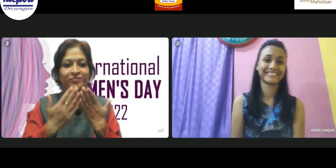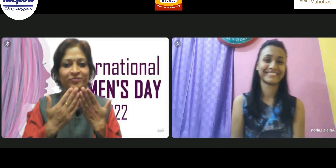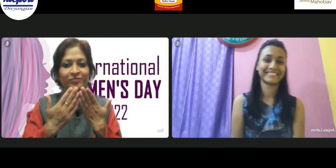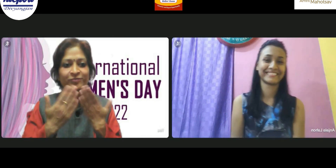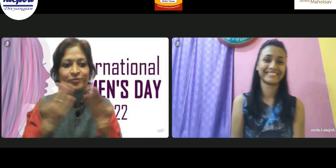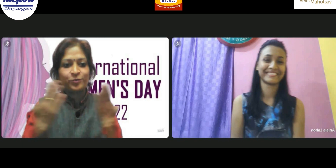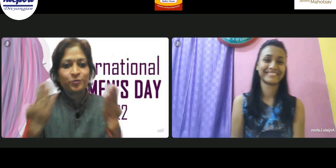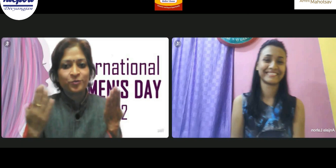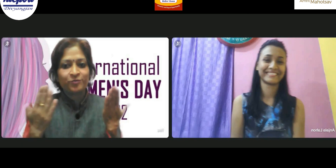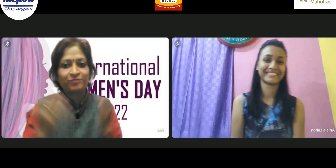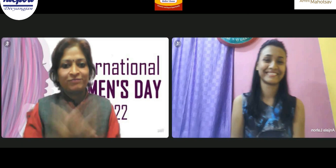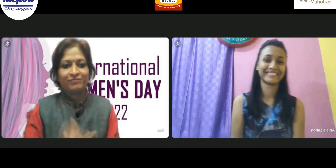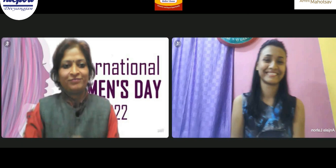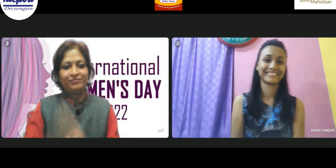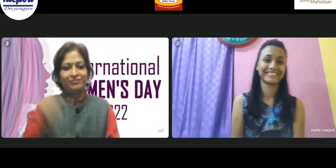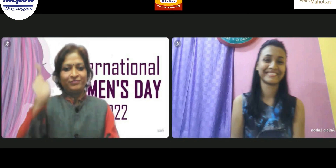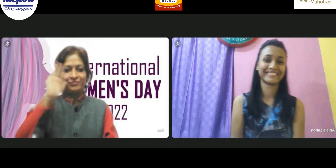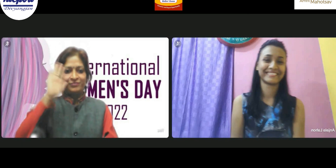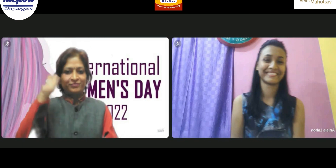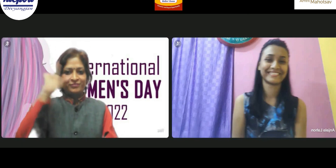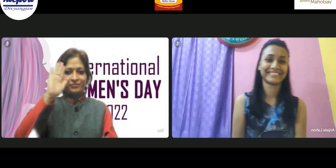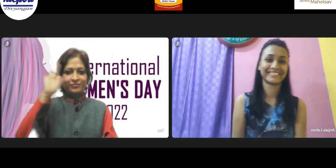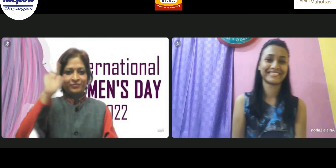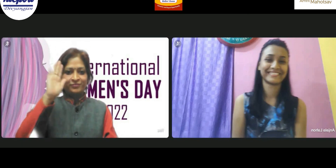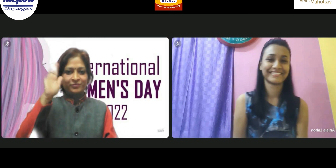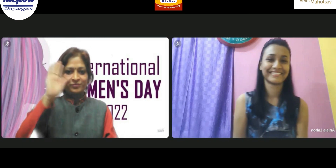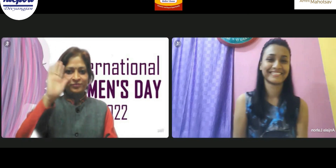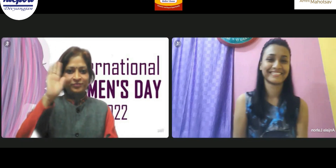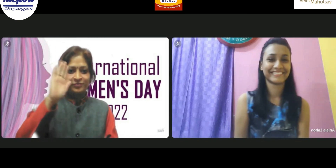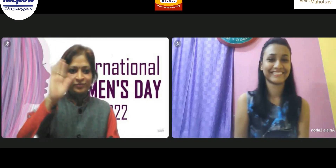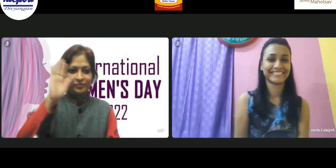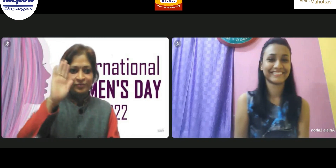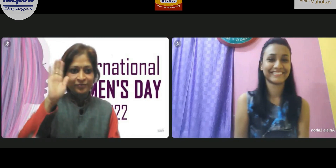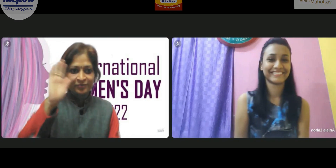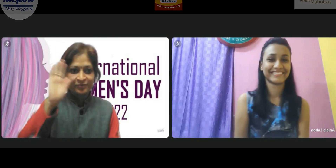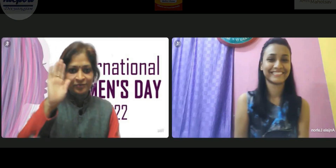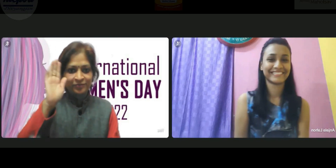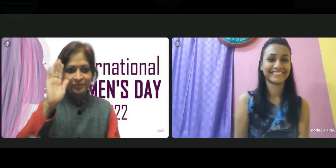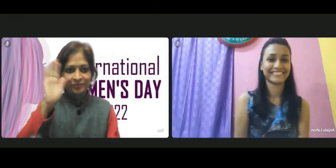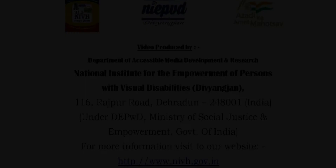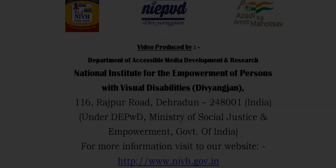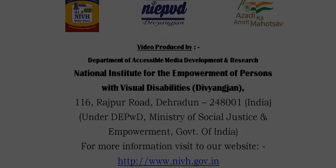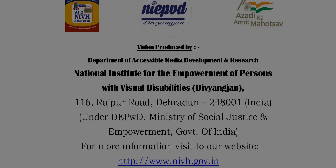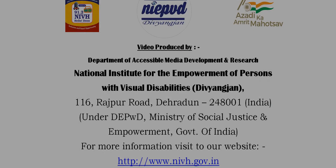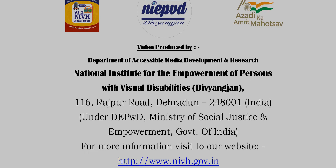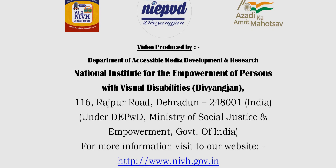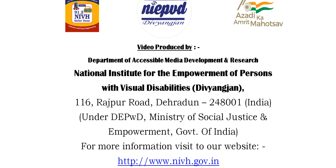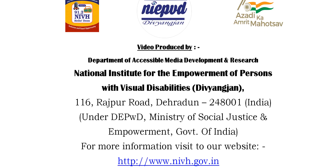धन्यवाद कहती हूँ। इसी के साथ हम आज का कार्यक्रम समाप्त करते हैं, फिर मिलेंगे।